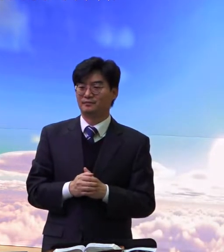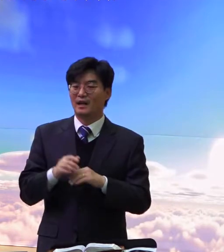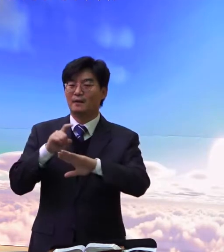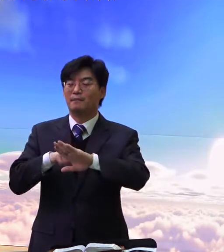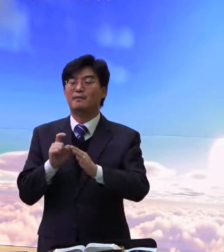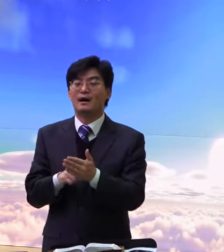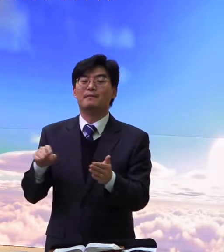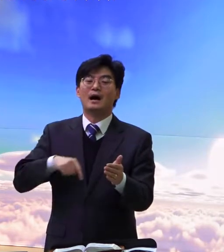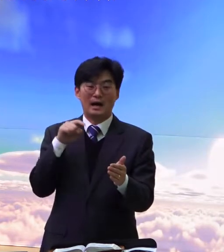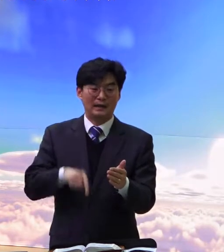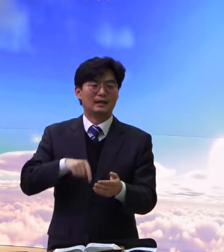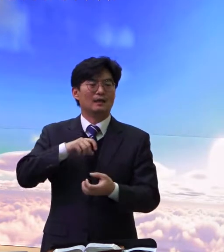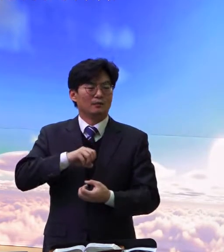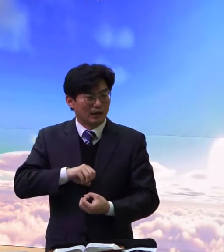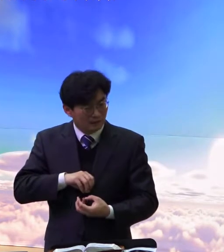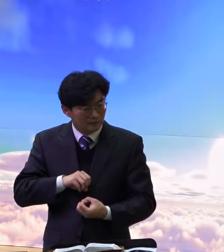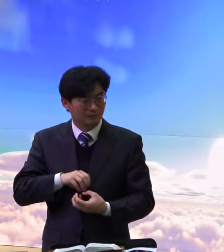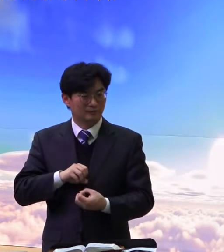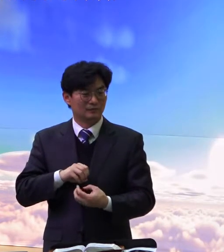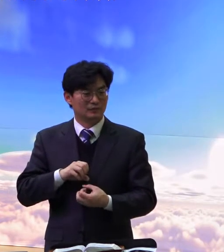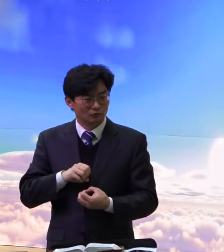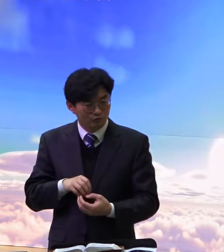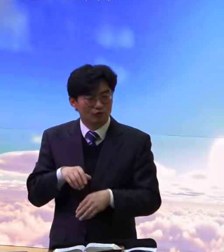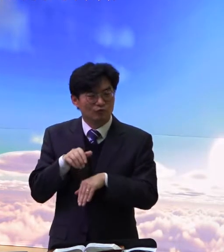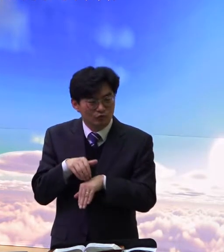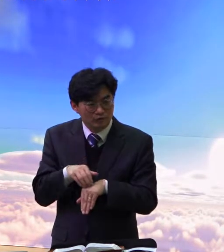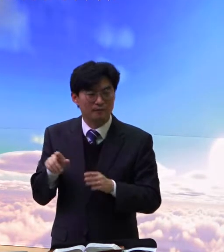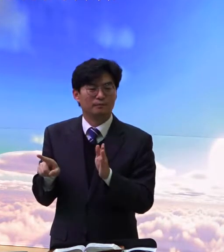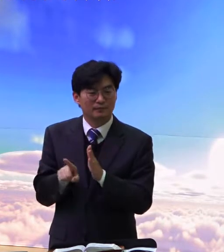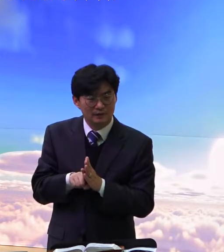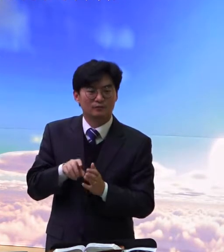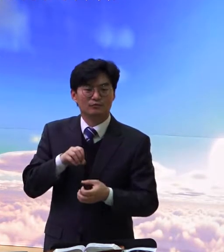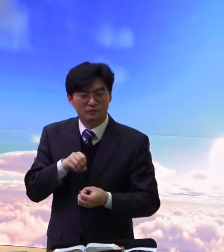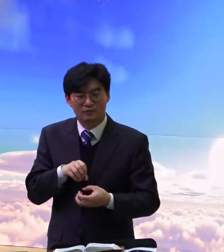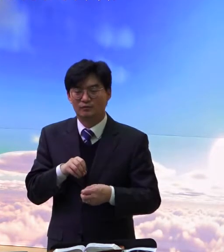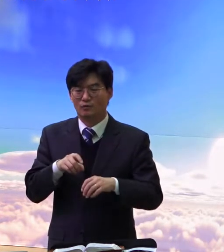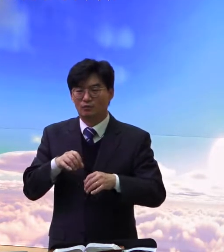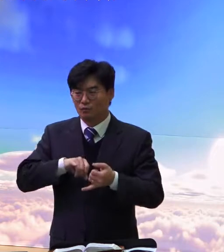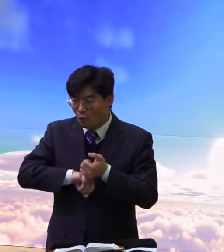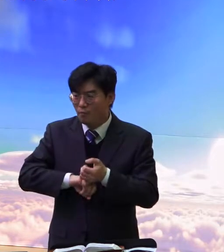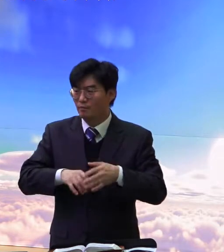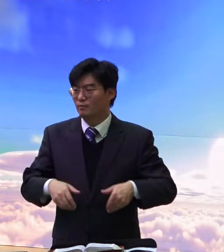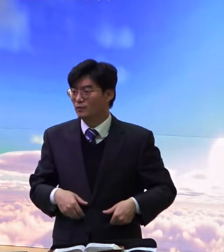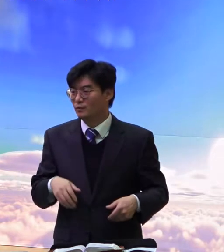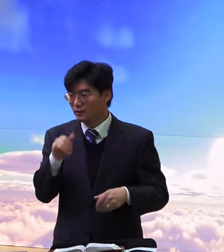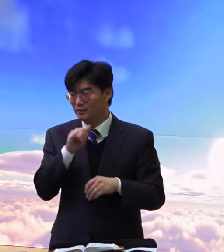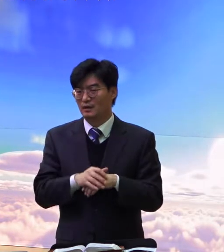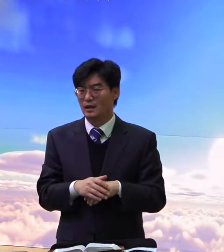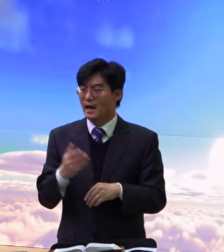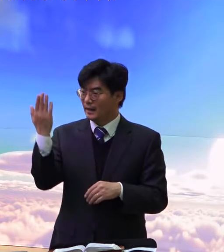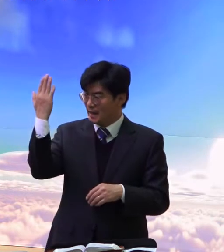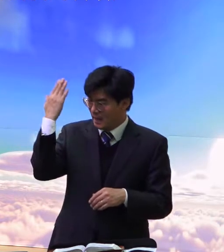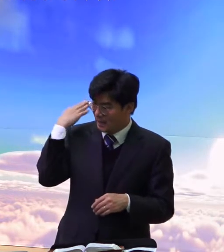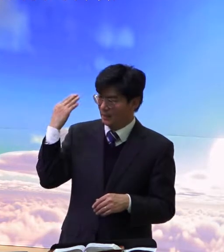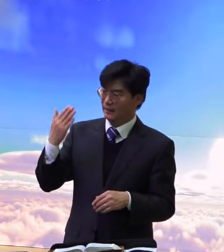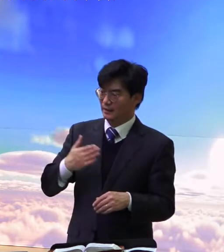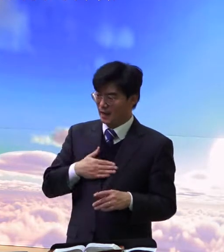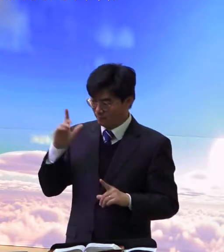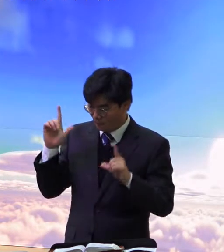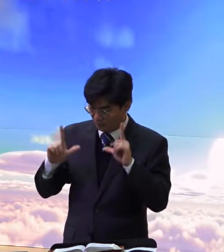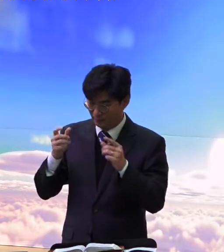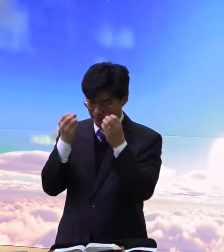우리의 마음의 보좌, 어쩌면 우리 마음속에 있는 왕의 자리를 차지하고 있던 옛사람과 싸우는 것입니다. 끊임없이